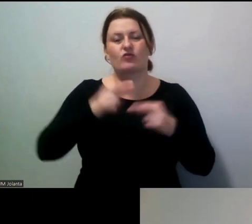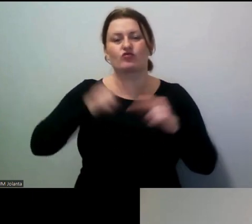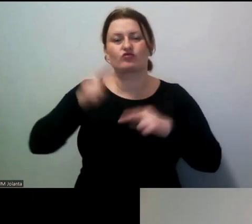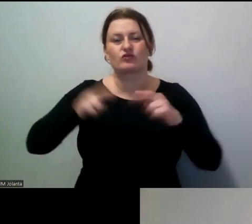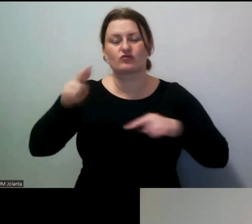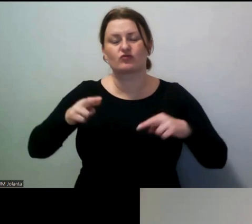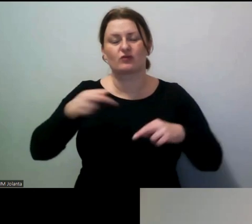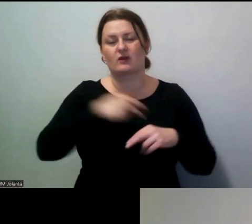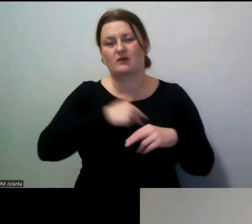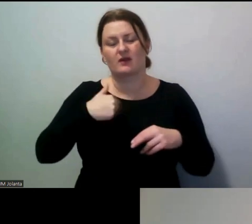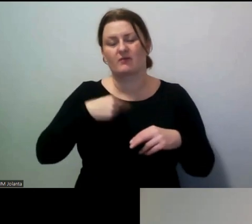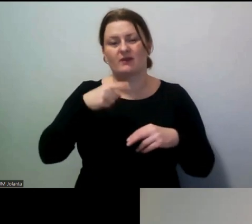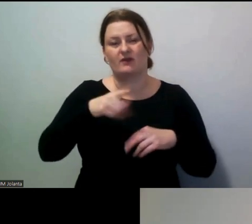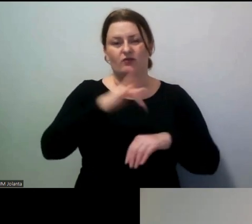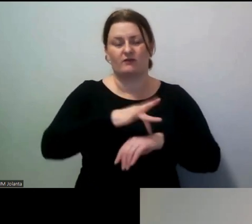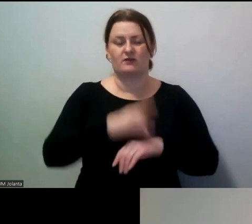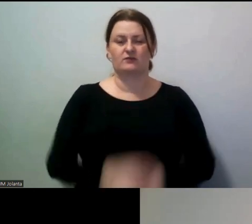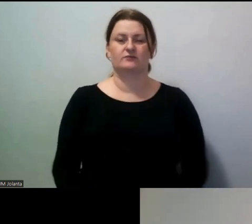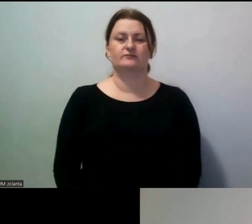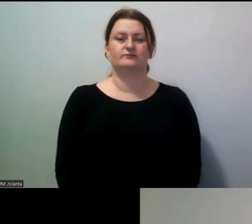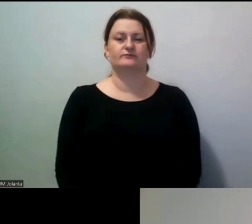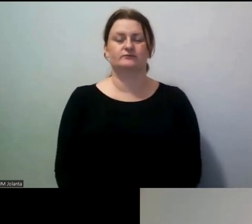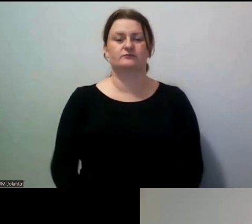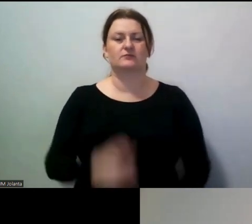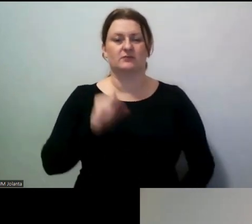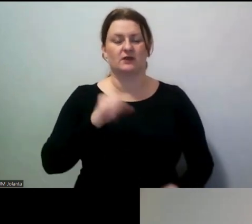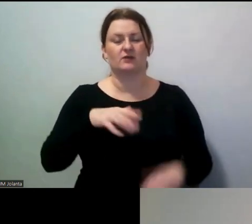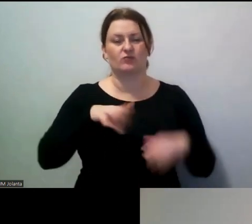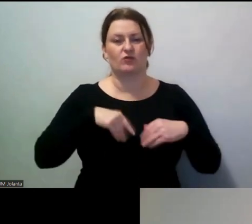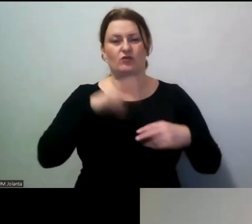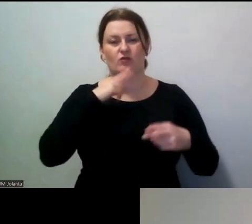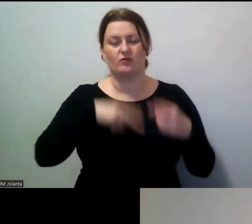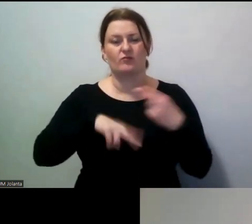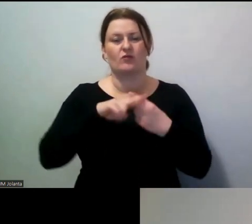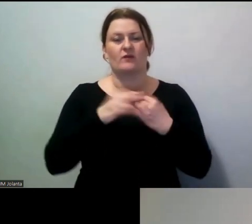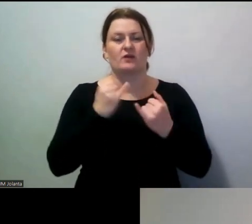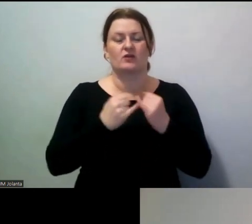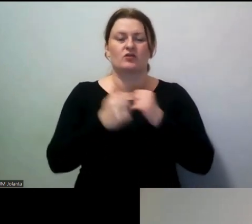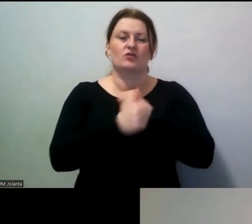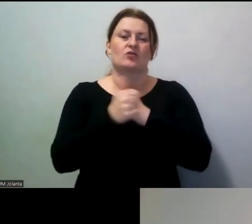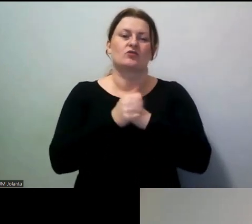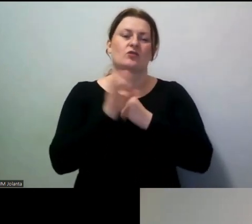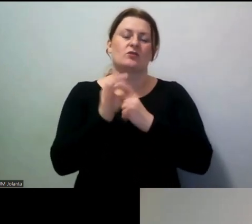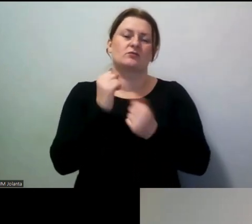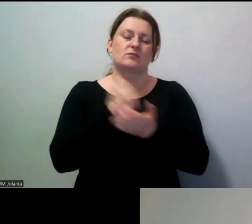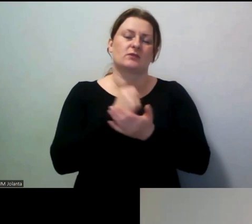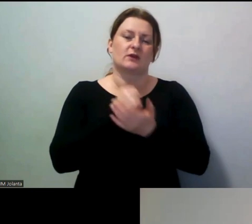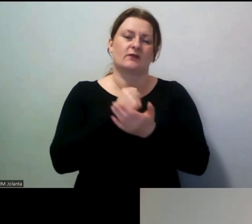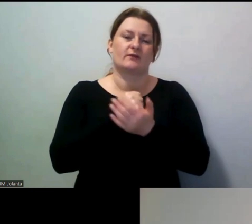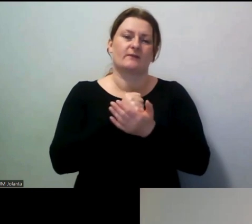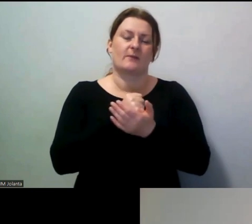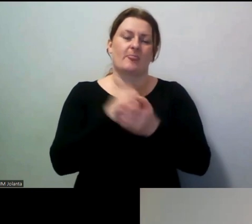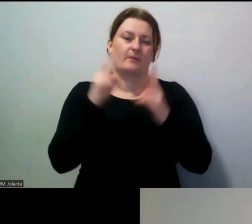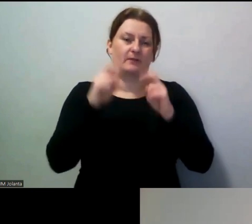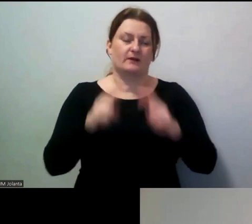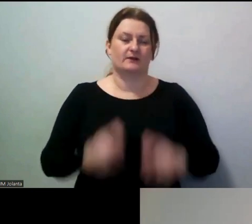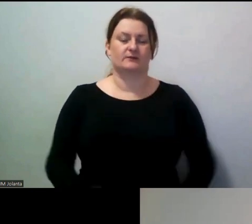nam tego wyniku. Także tak mogę odpowiedzieć, jeżeli chodzi tutaj o kwestie